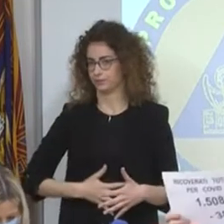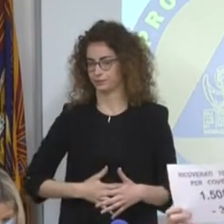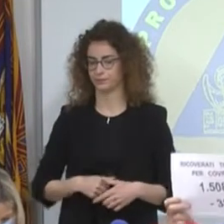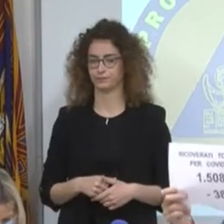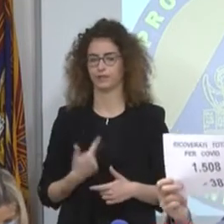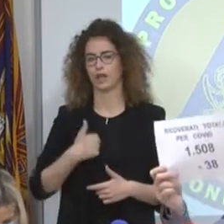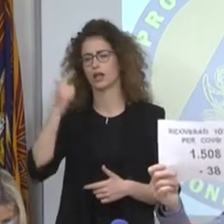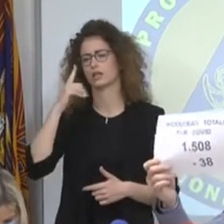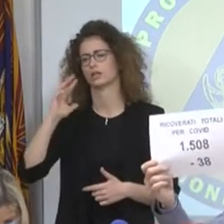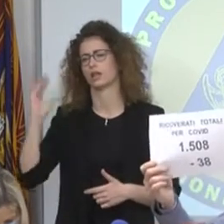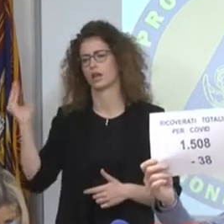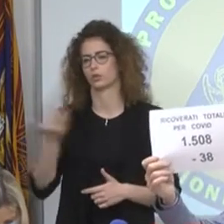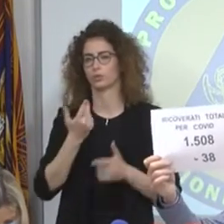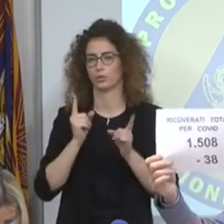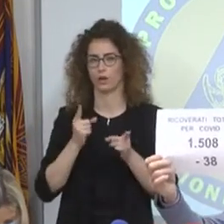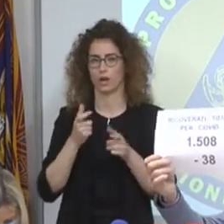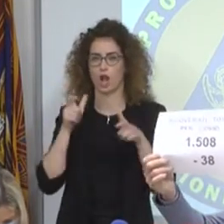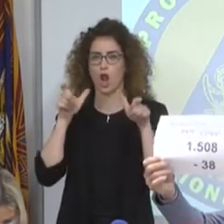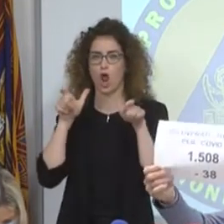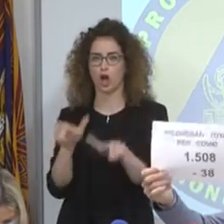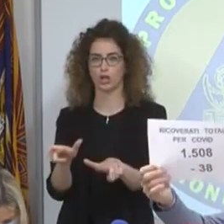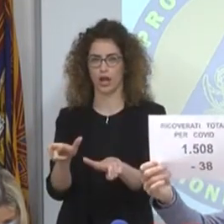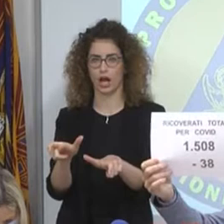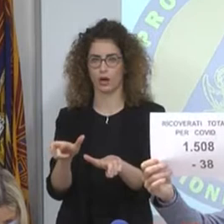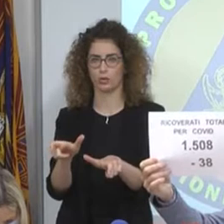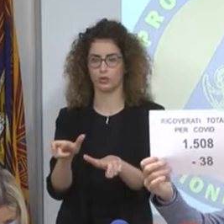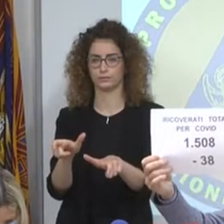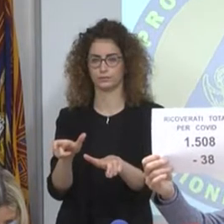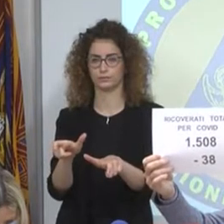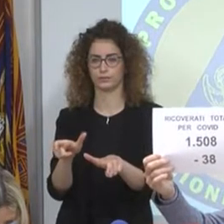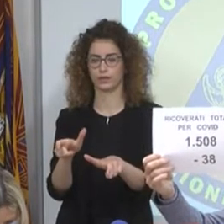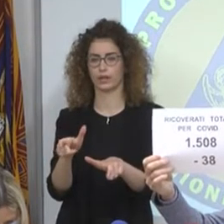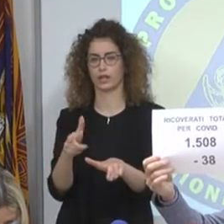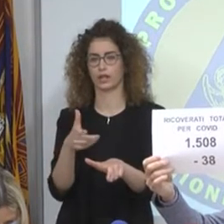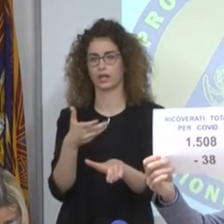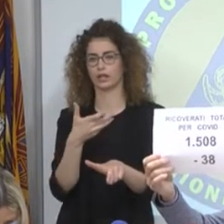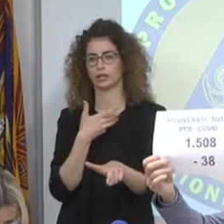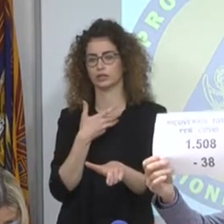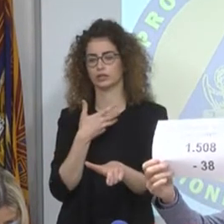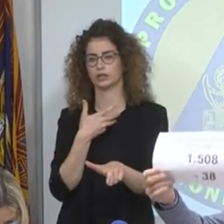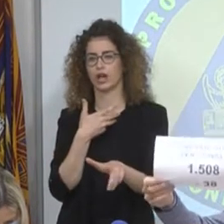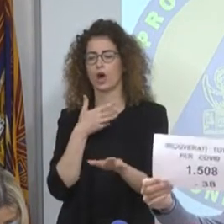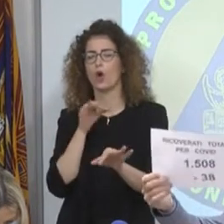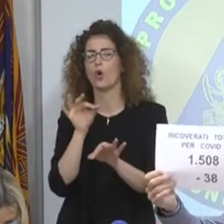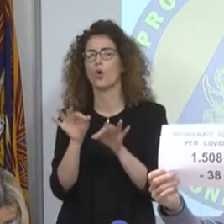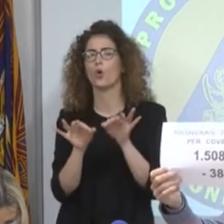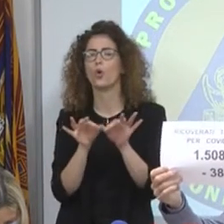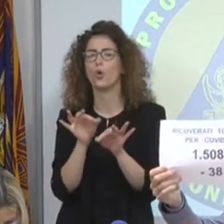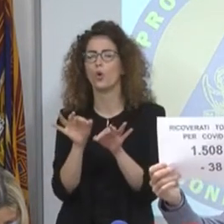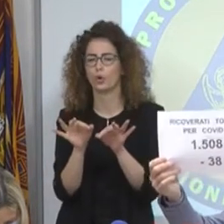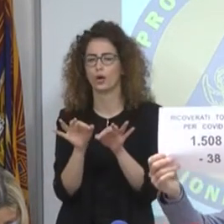Lo sappiamo tutti che il lockdown rappresenta, diciamo, la cura disinfettante, ma noi il lockdown non ce lo